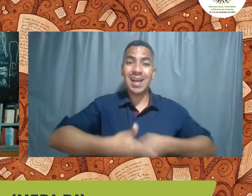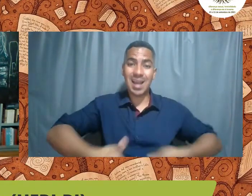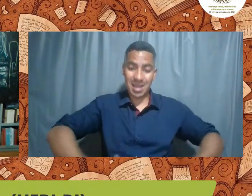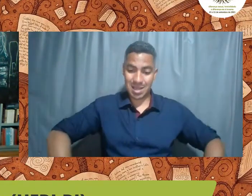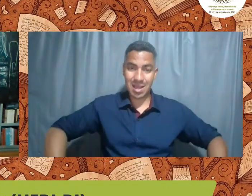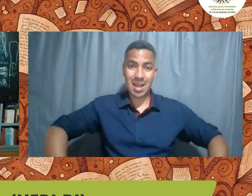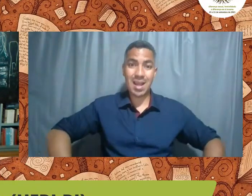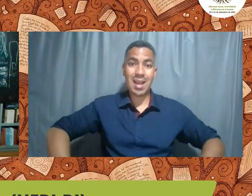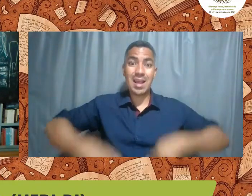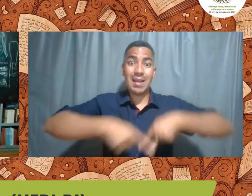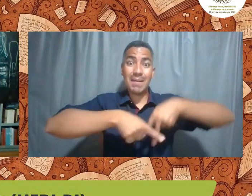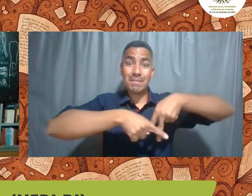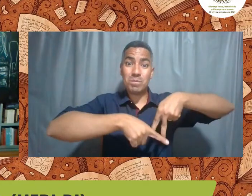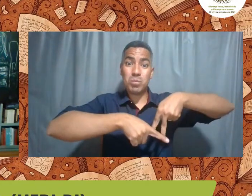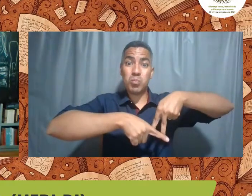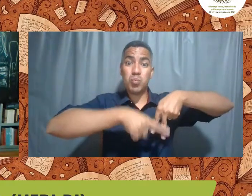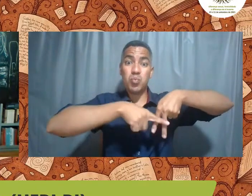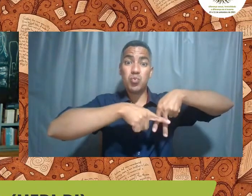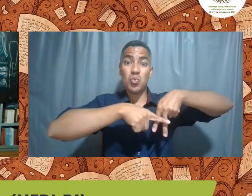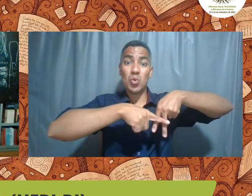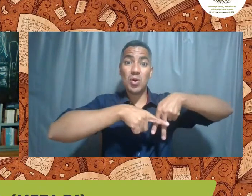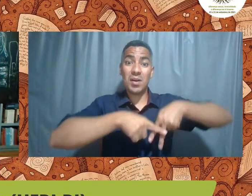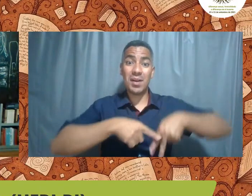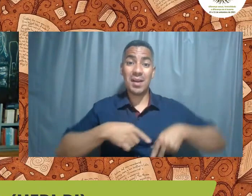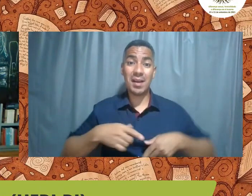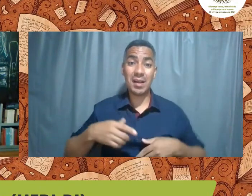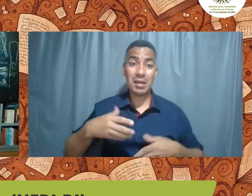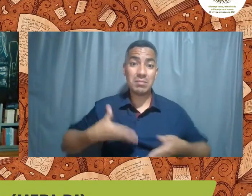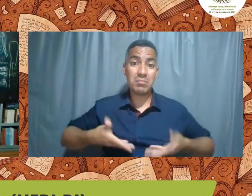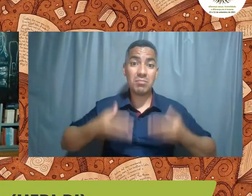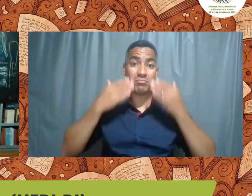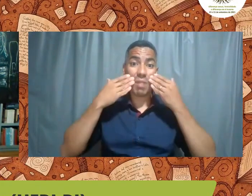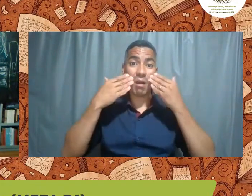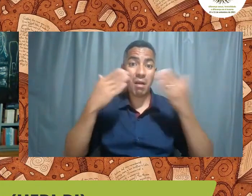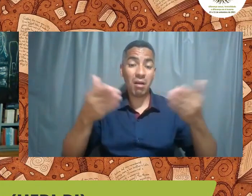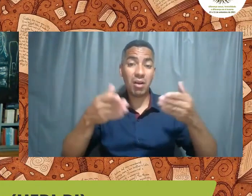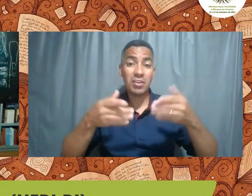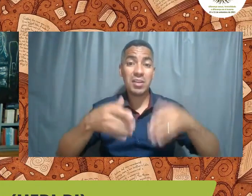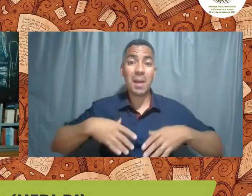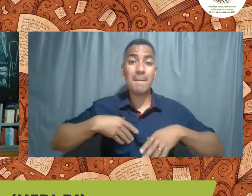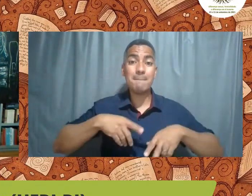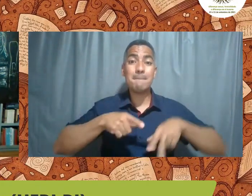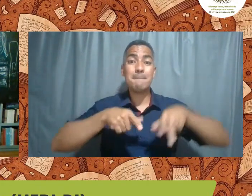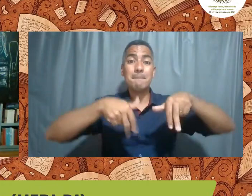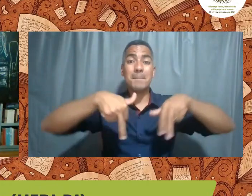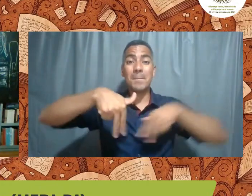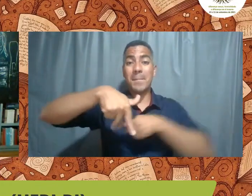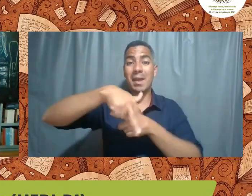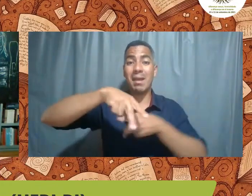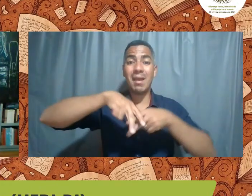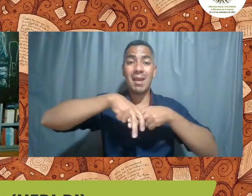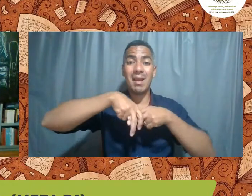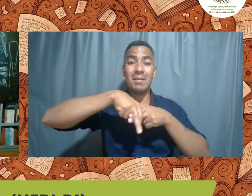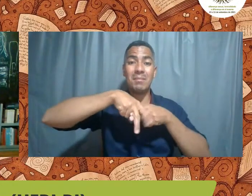em que as mulheres e as jovens exibiam as suas pernas no espaço público,